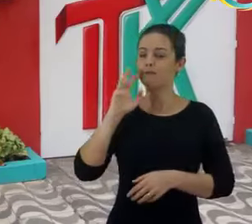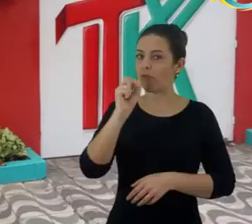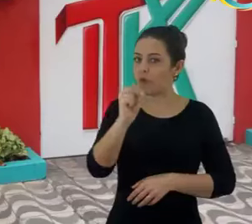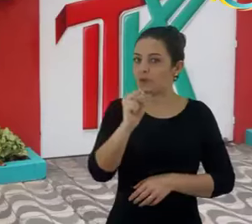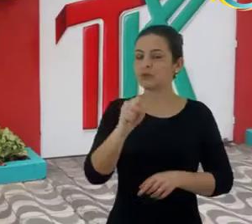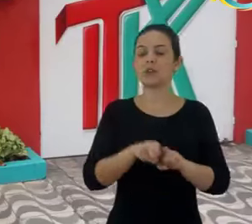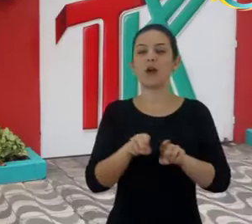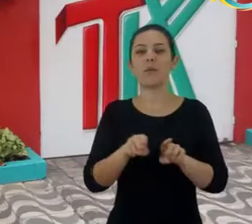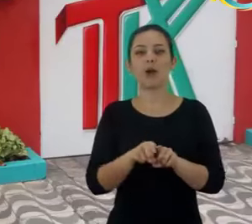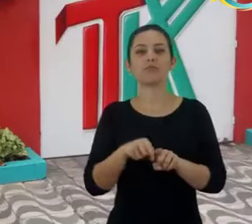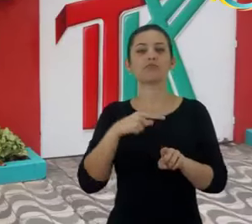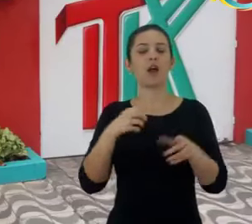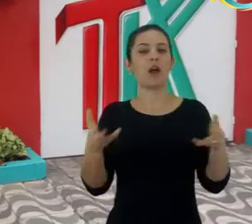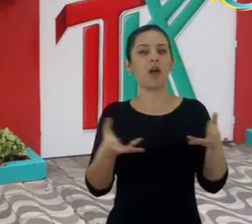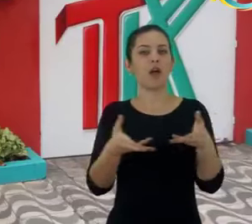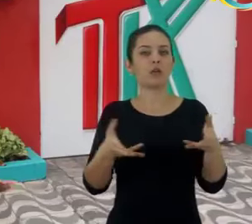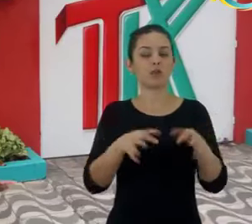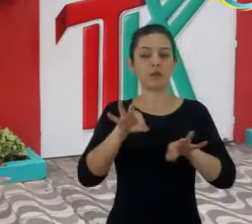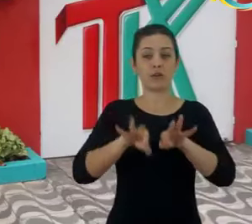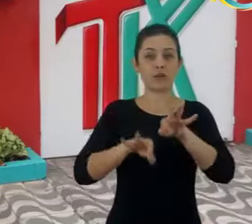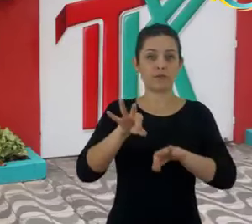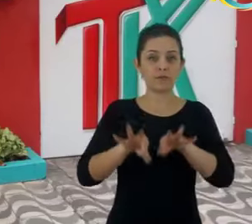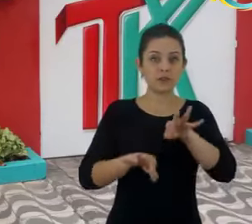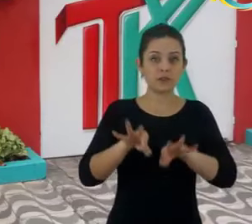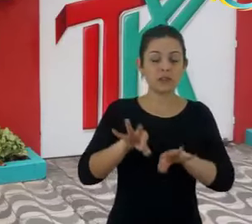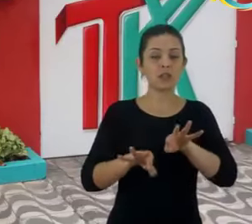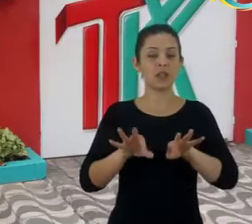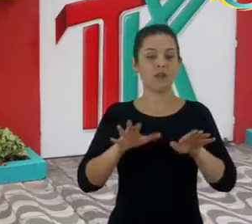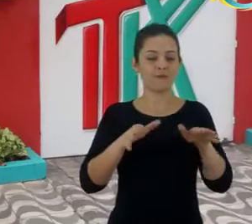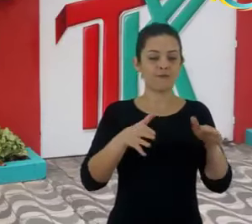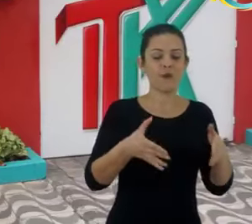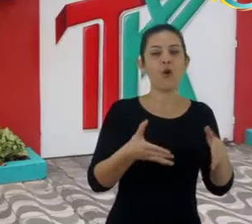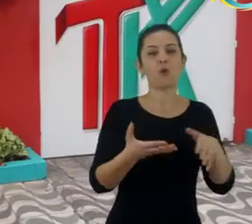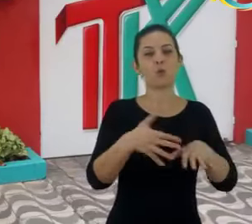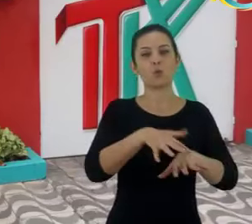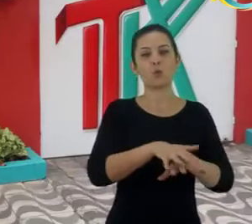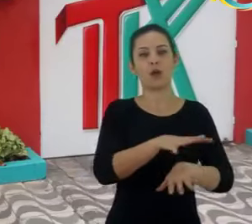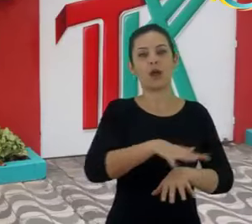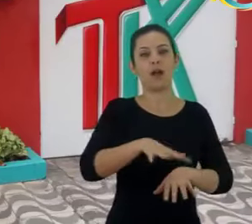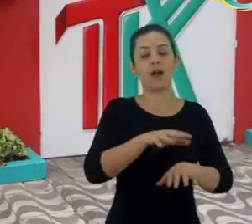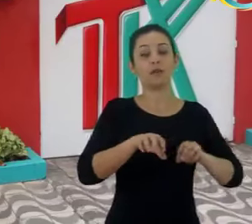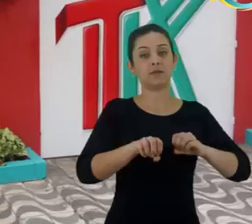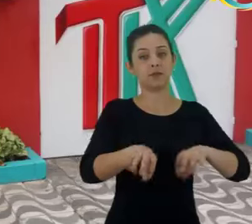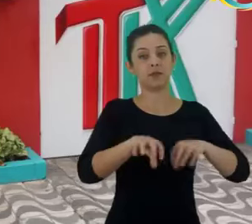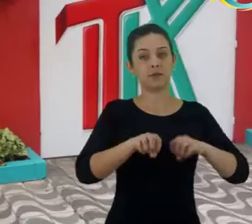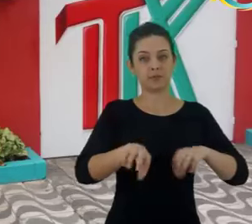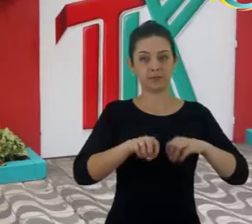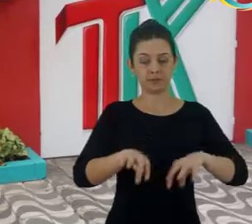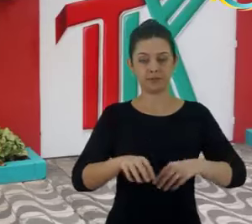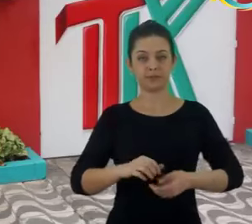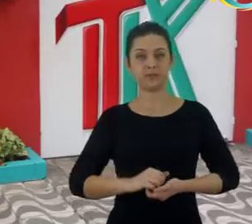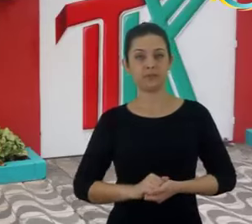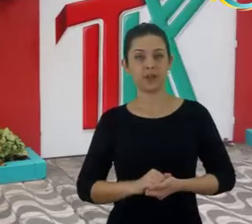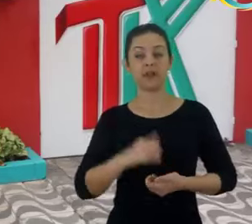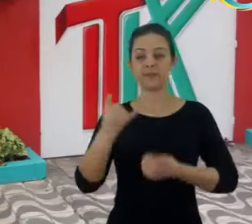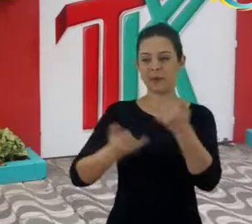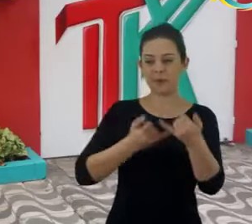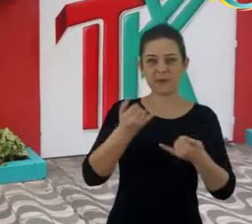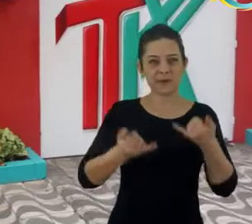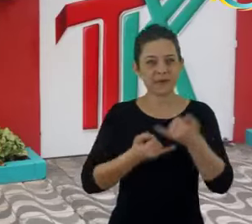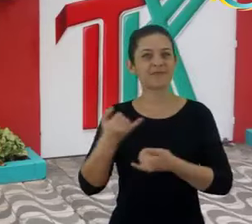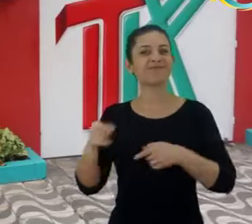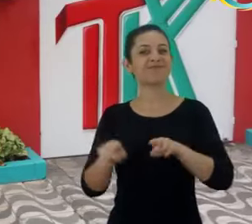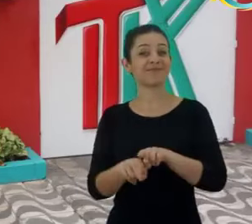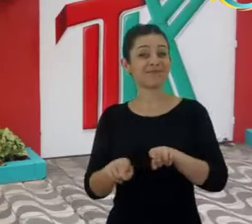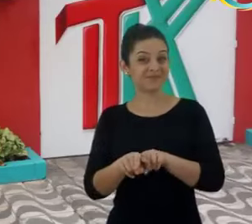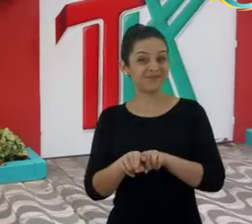pontos fortes, e temos agora também oficinas voltadas na área da inclusão, da educação e